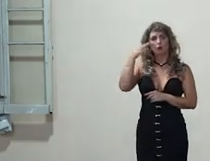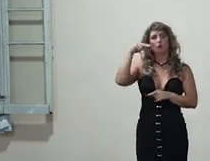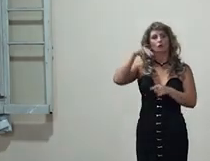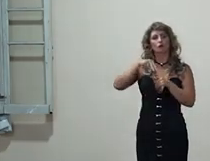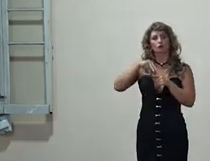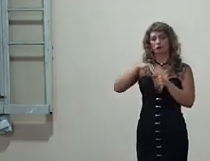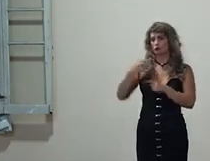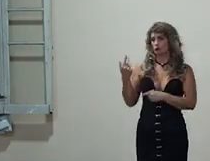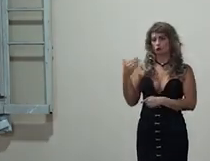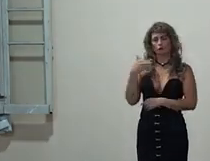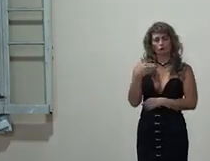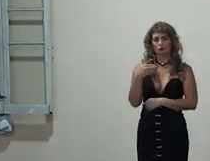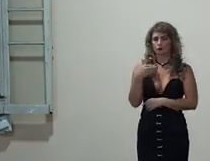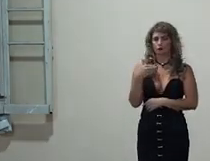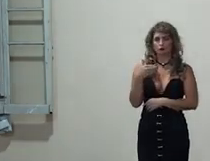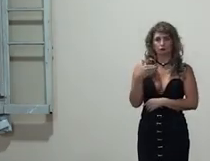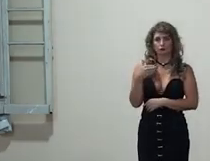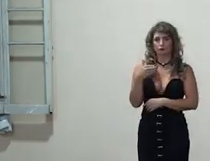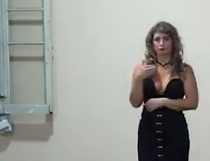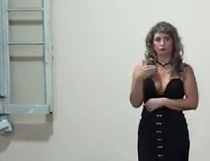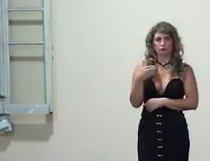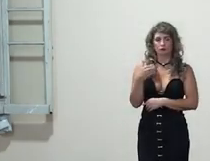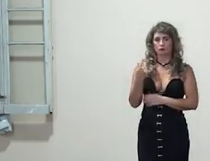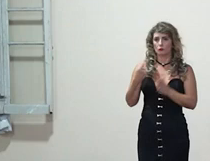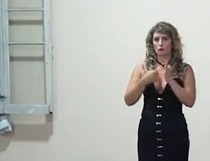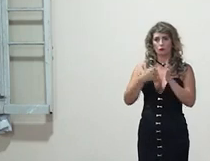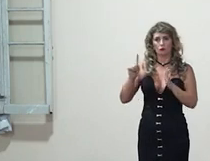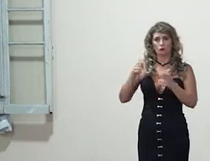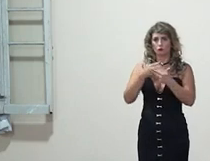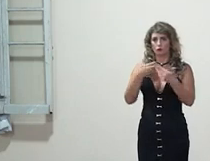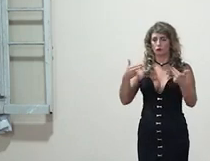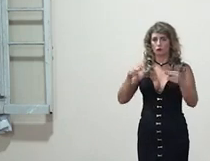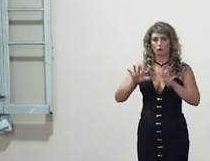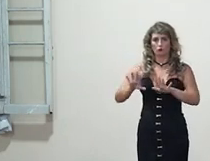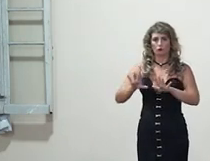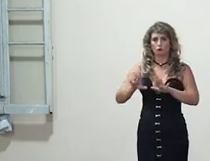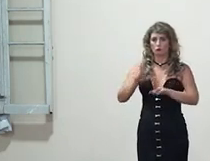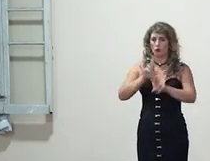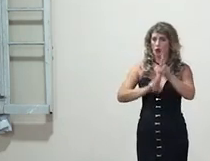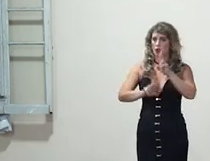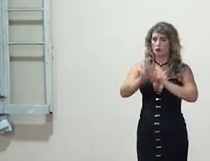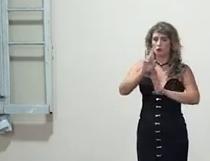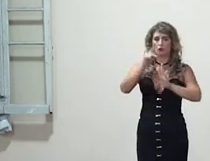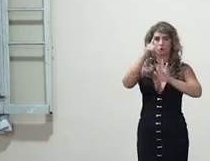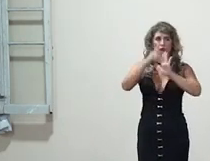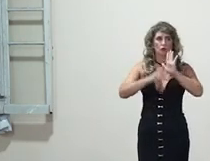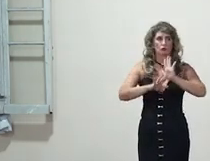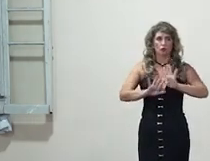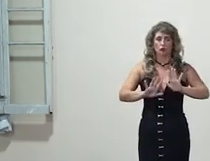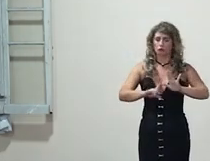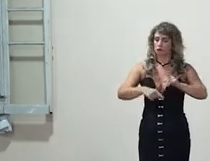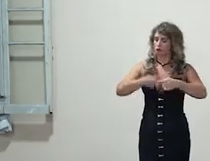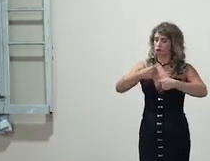Antonina? Foi a minha última ação em relação àquele projeto.